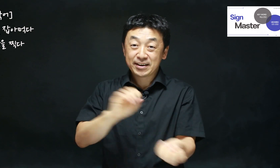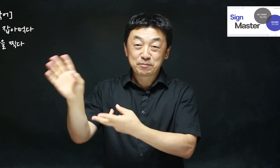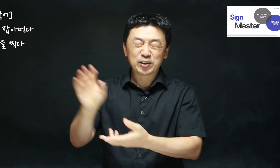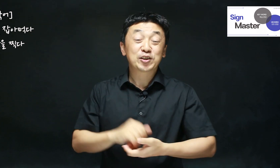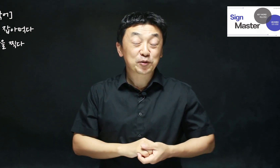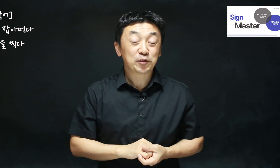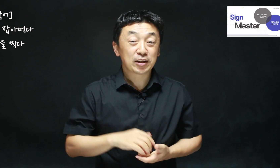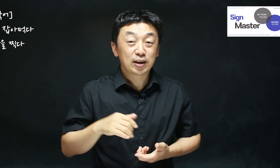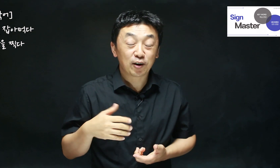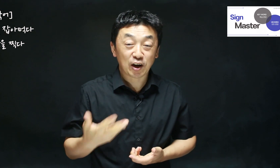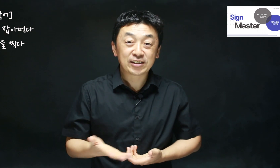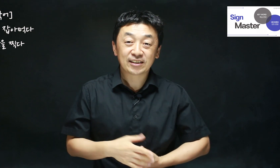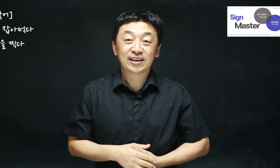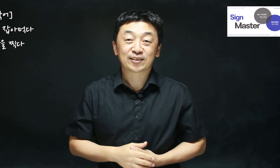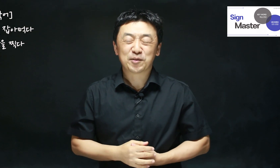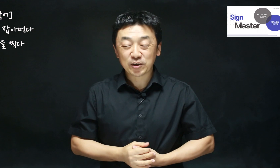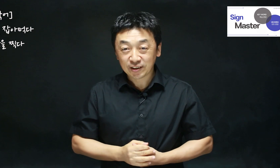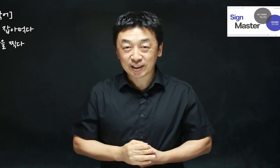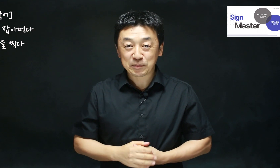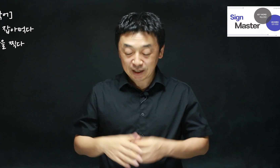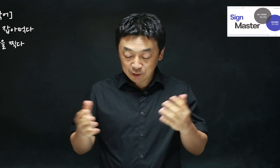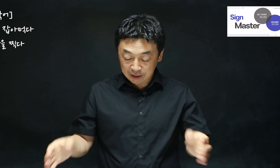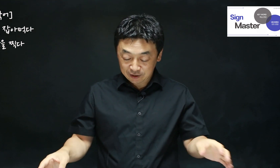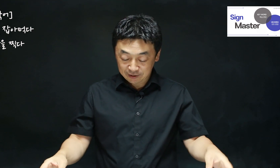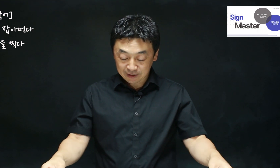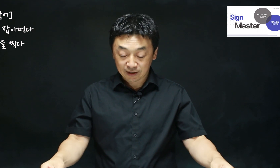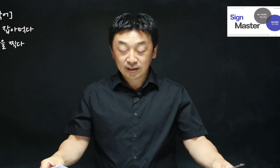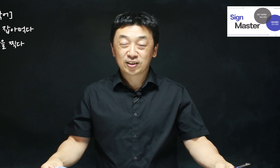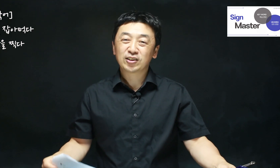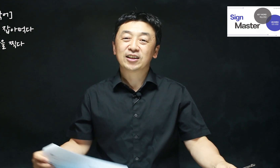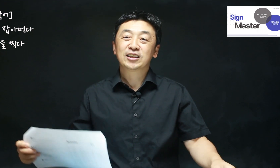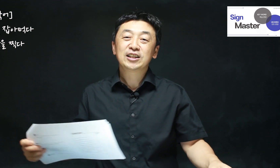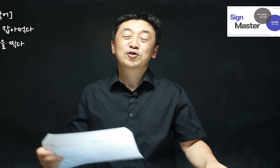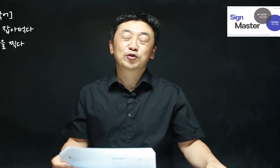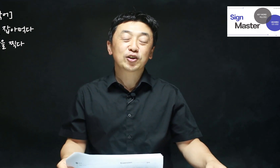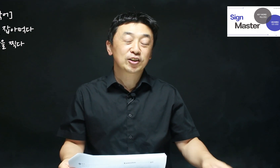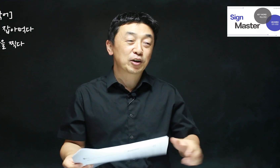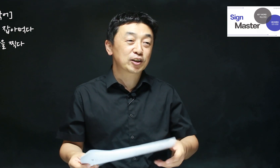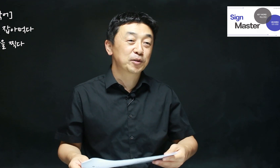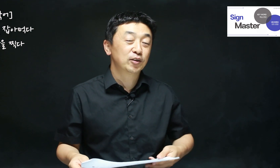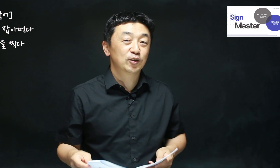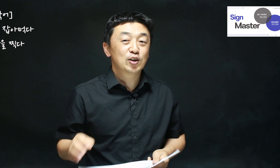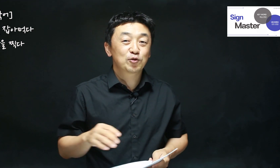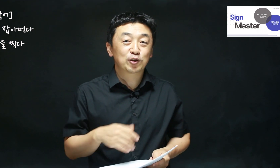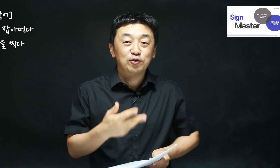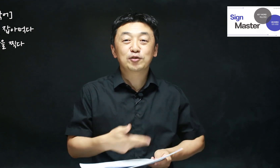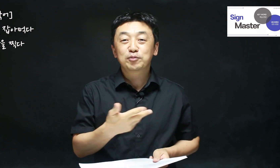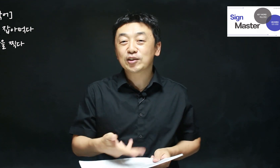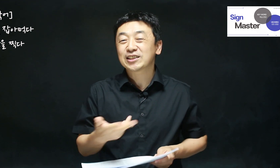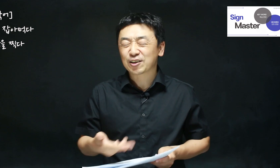뭐 이런 식으로 결제를 했어. 뭐 이런 느낌이 되겠죠. 네. 그러니까 이 국어적인 관점에서 우리가 수어를 풀어내는